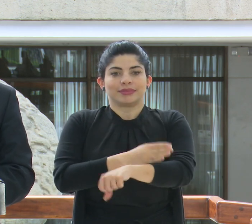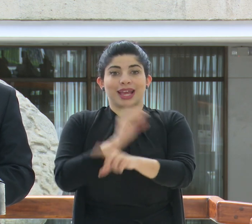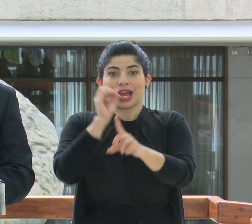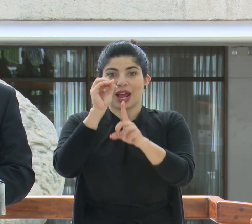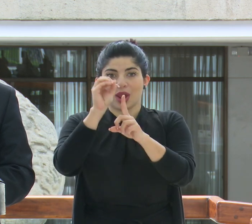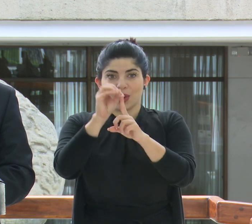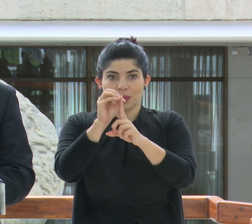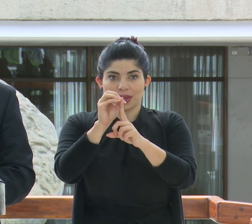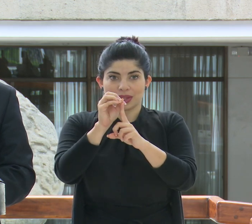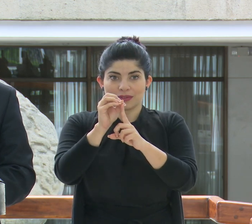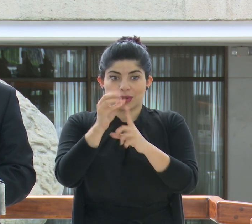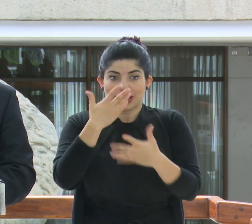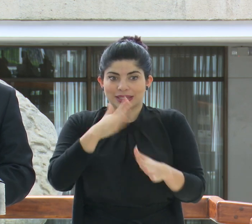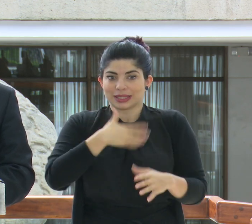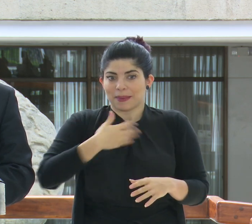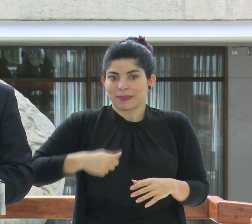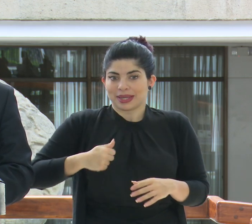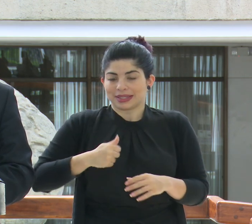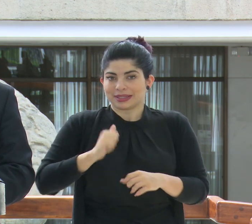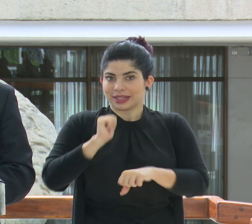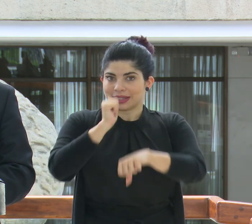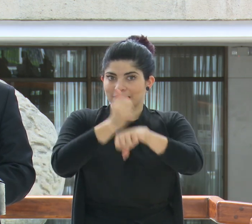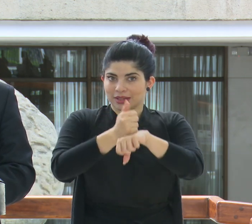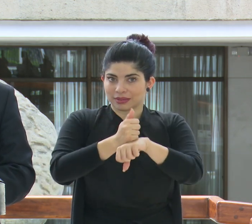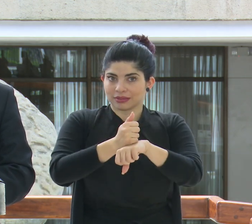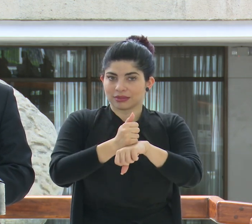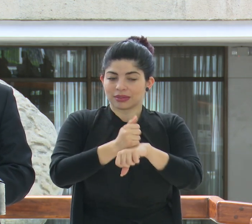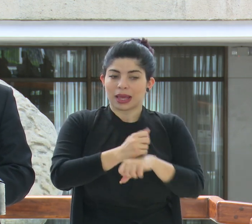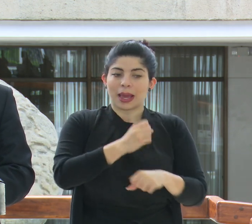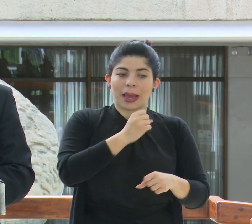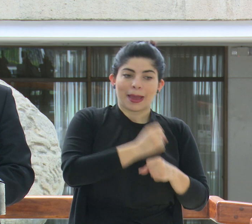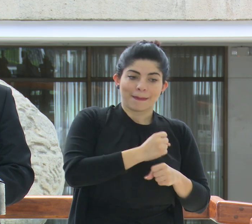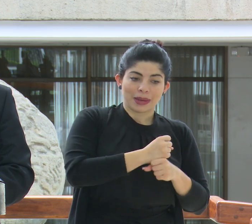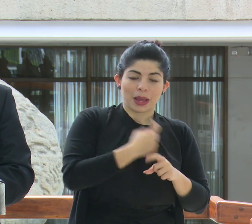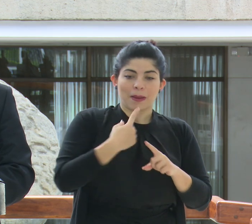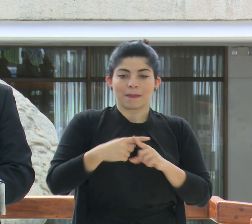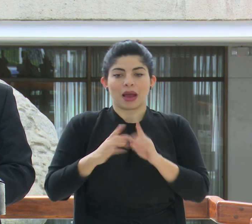él claramente ha establecido: crecimiento y empleo.